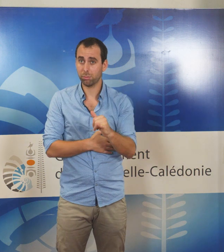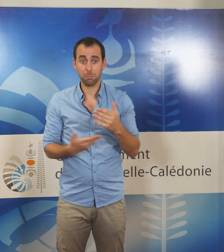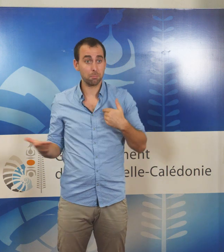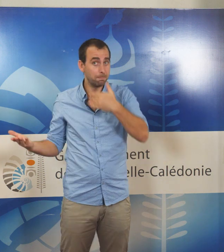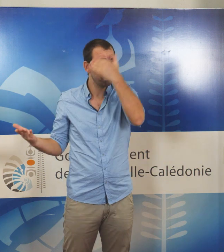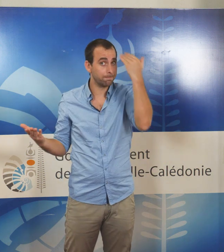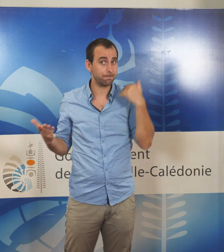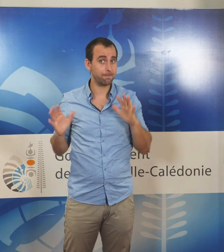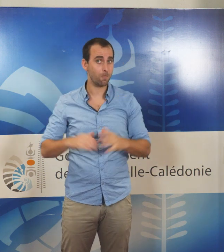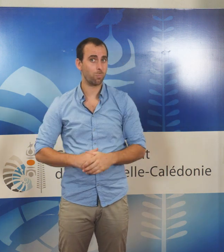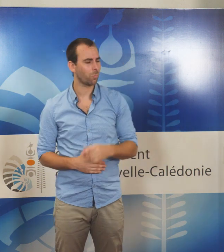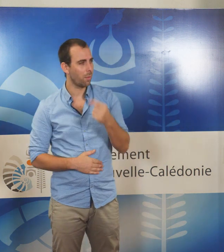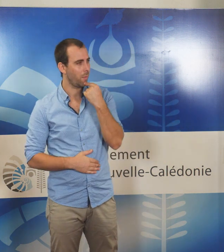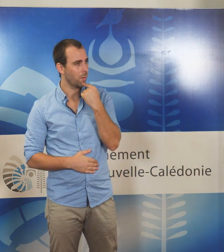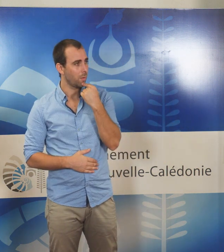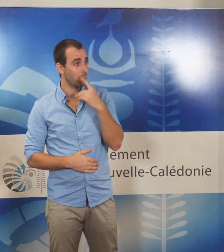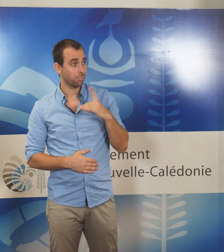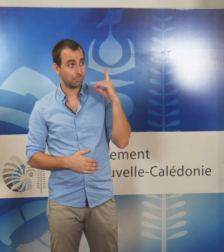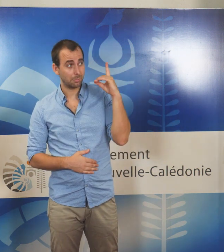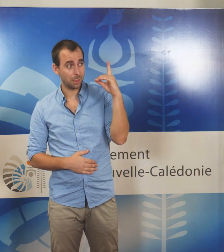Donc il n'y a pas de vol